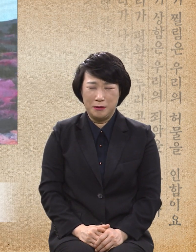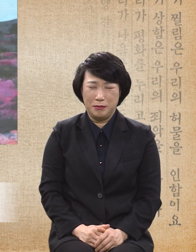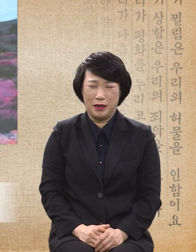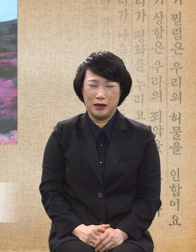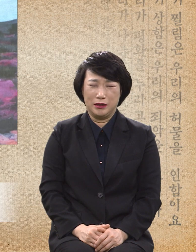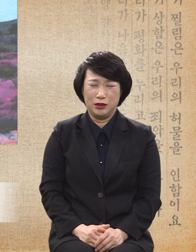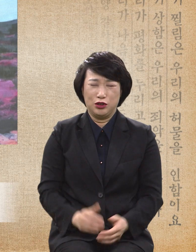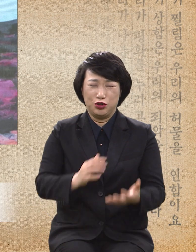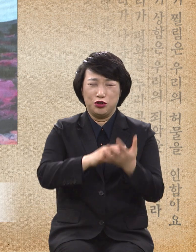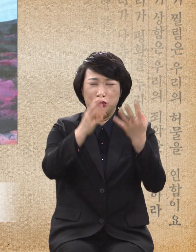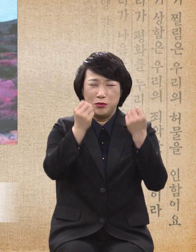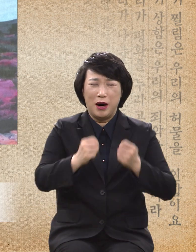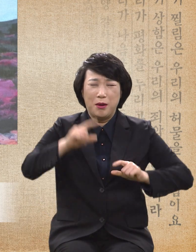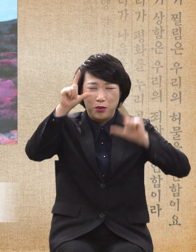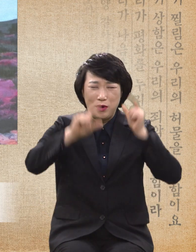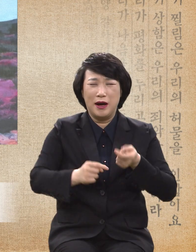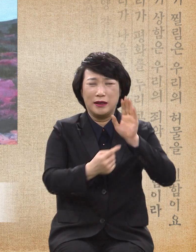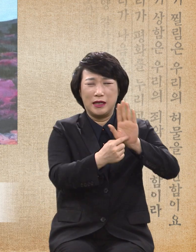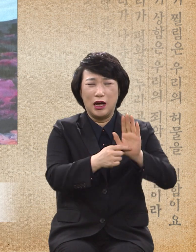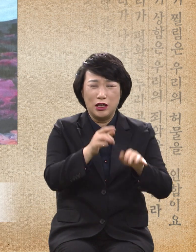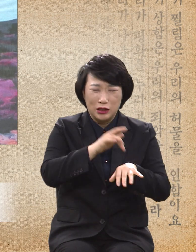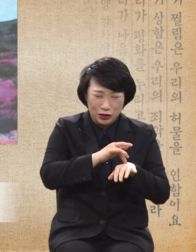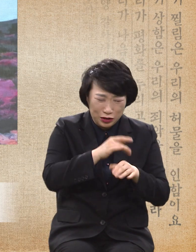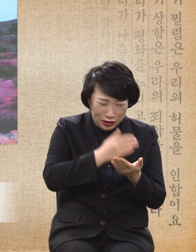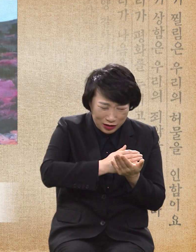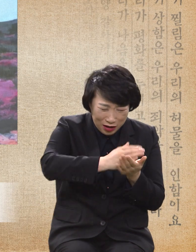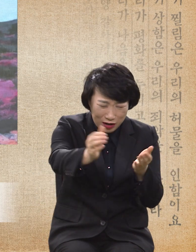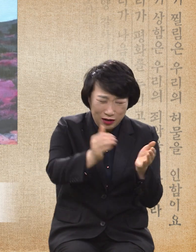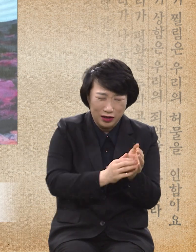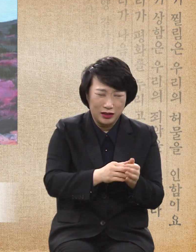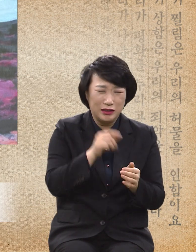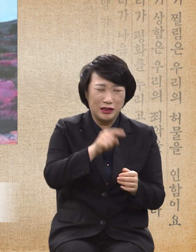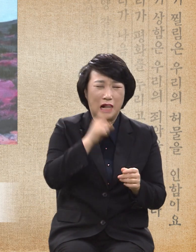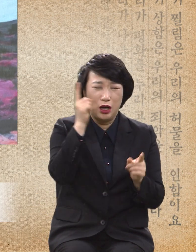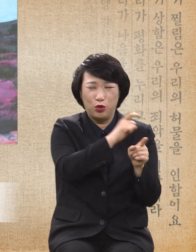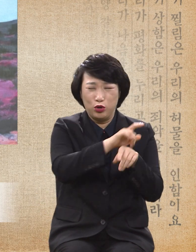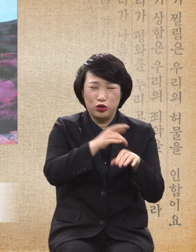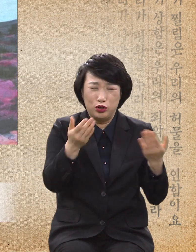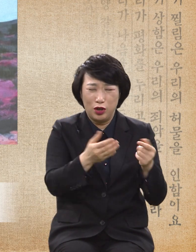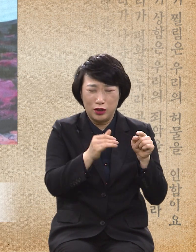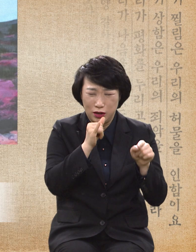모든 수작을 다 버리고 떠나간 마귀 사단 귀신아,